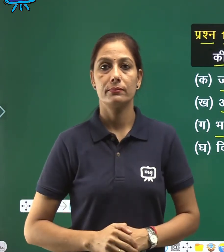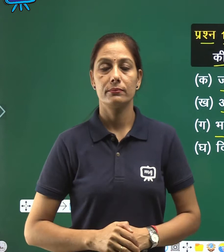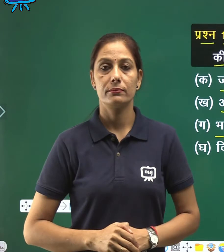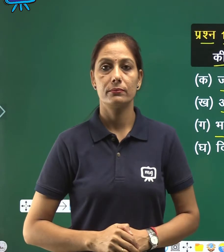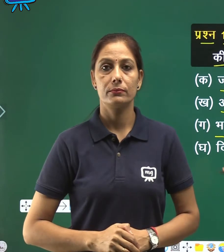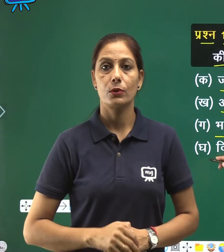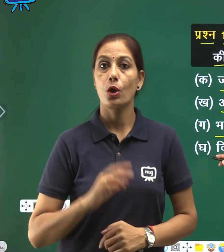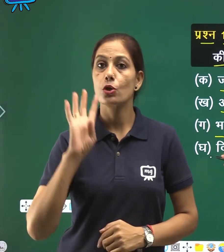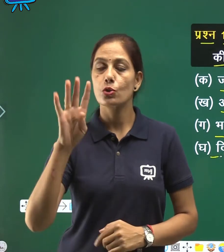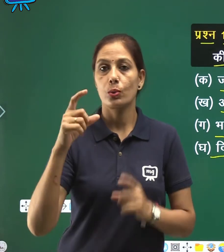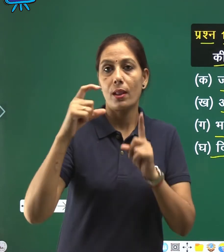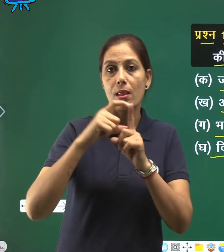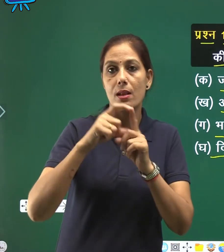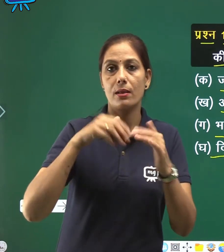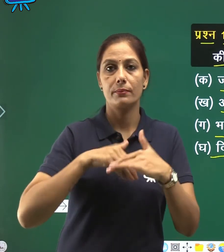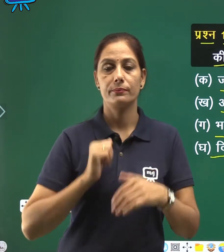चौथा दिल्ली।